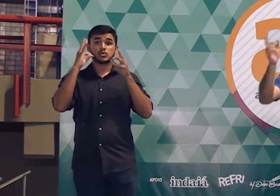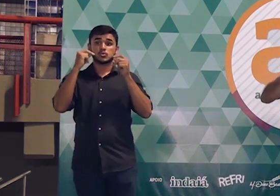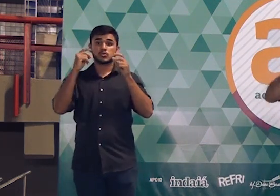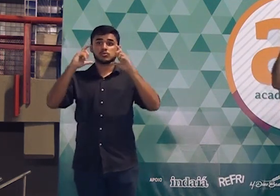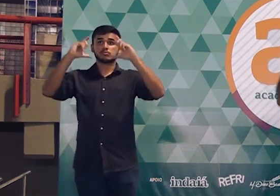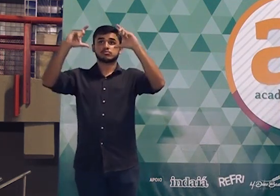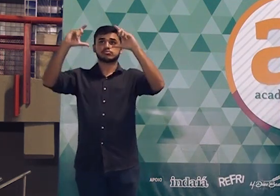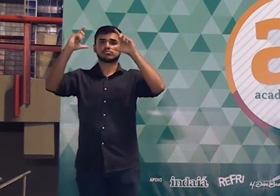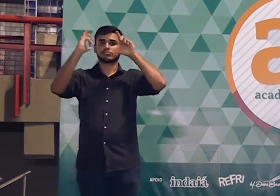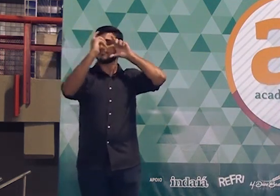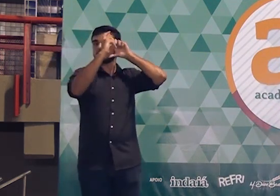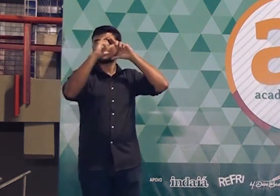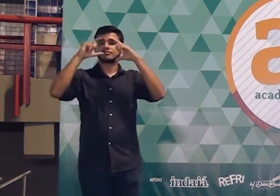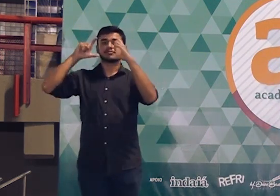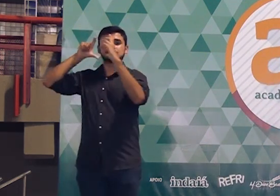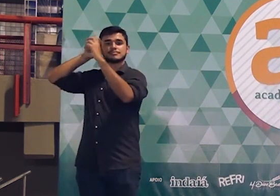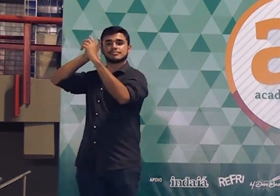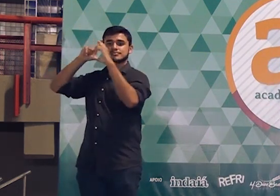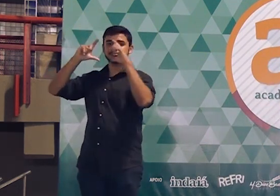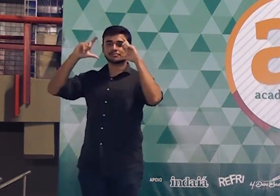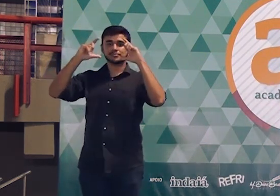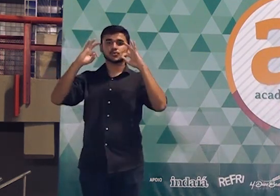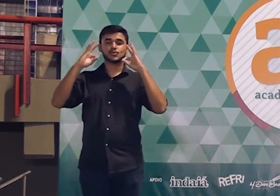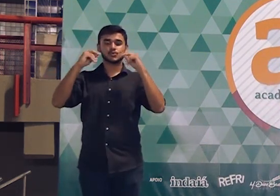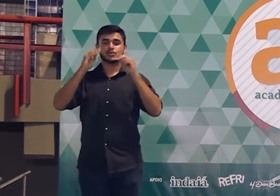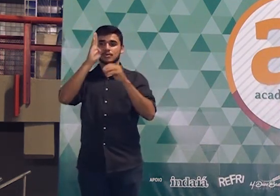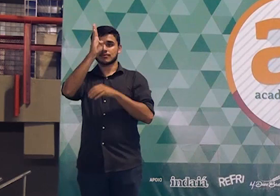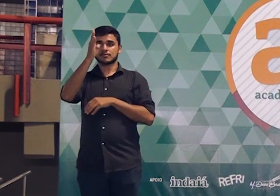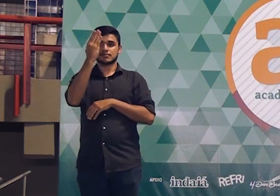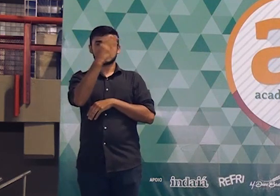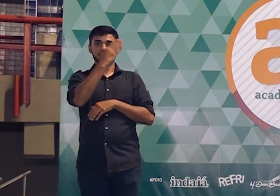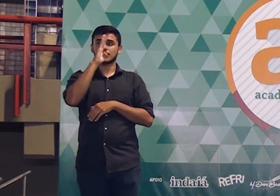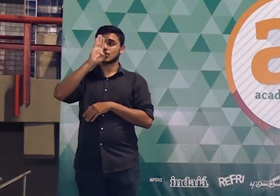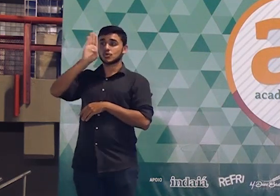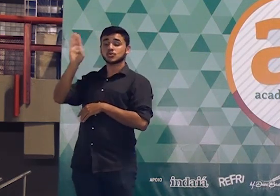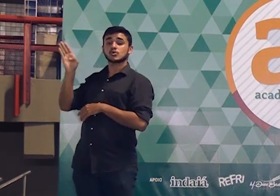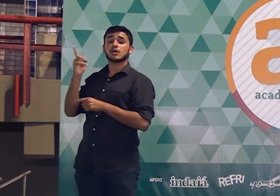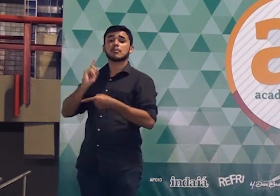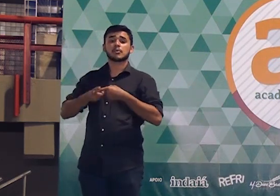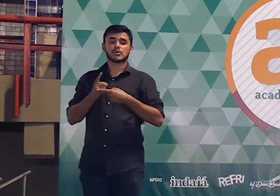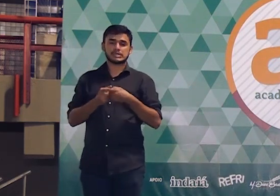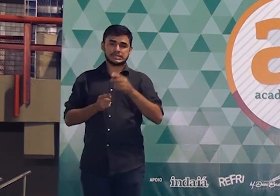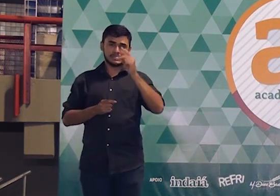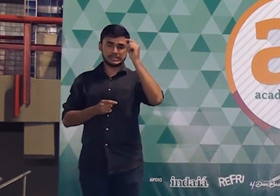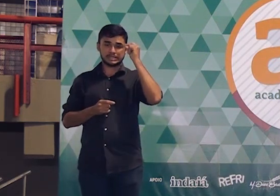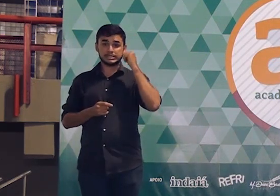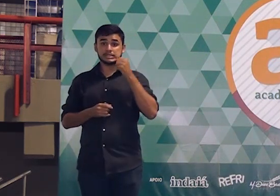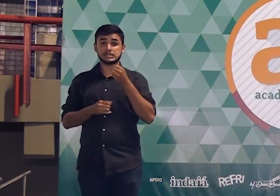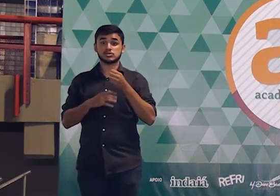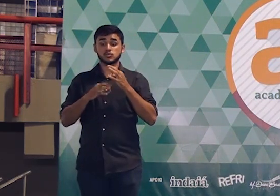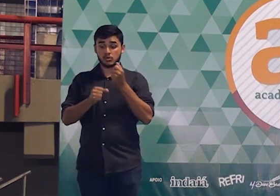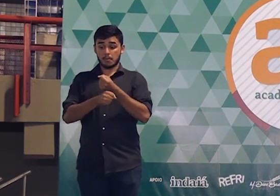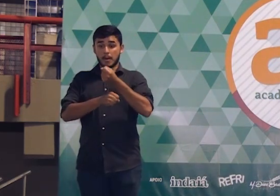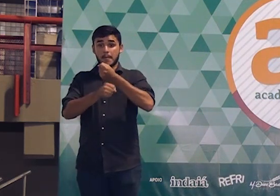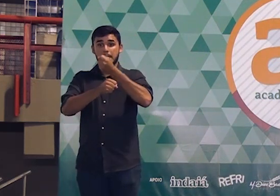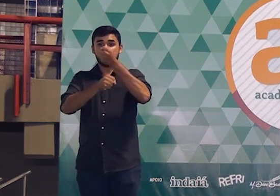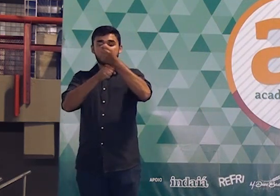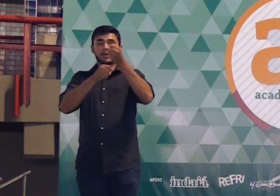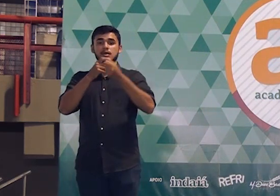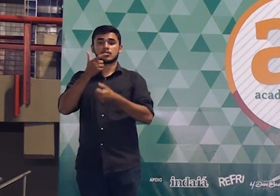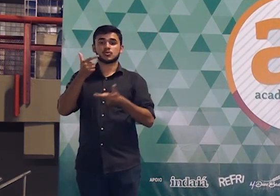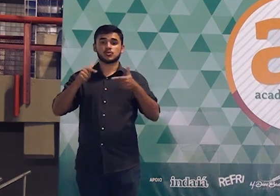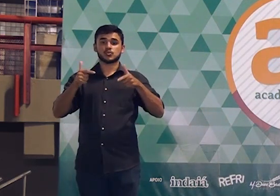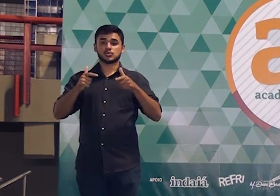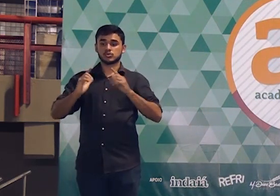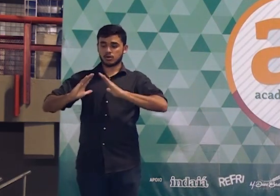que tem relógio nos 4 lados? Porque na época que foi construído aquilo, a cidade não